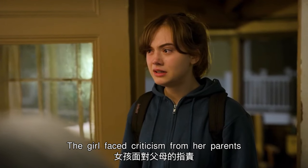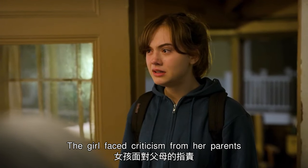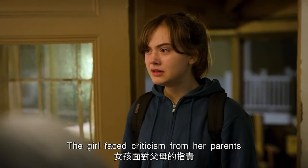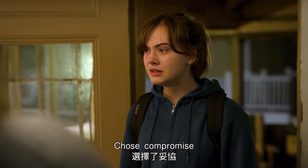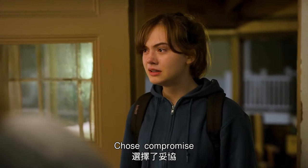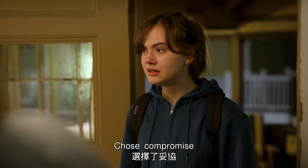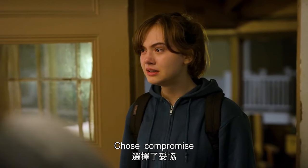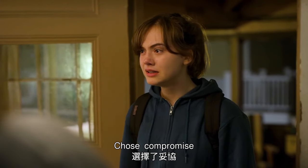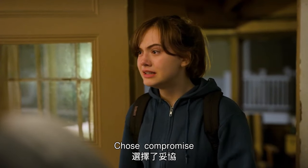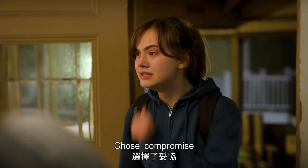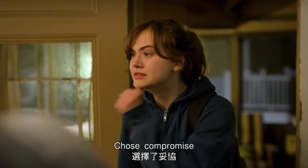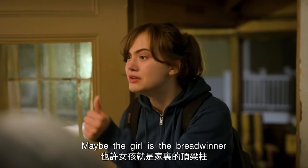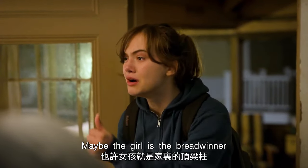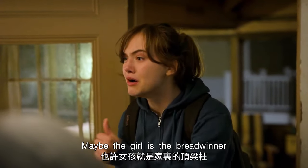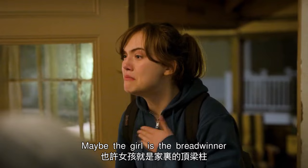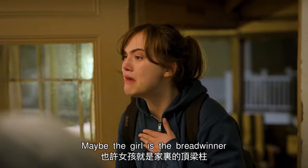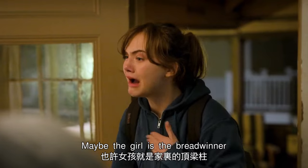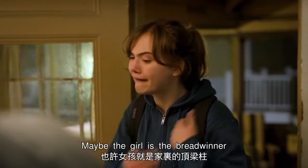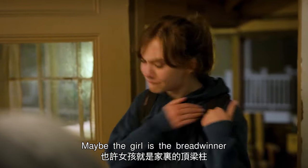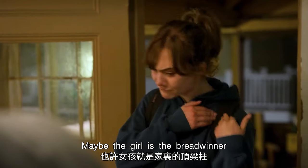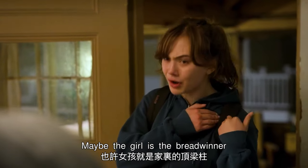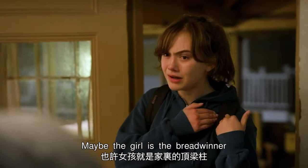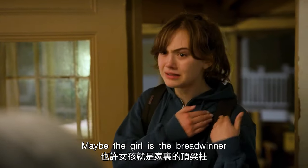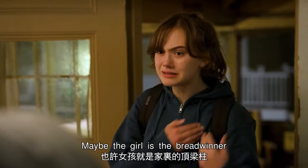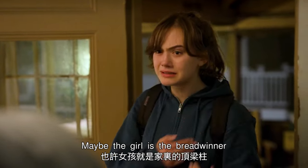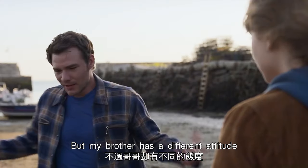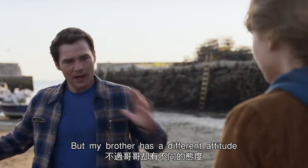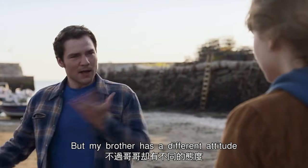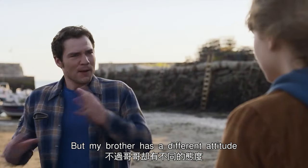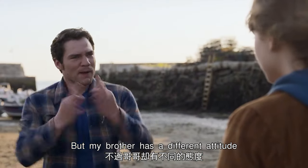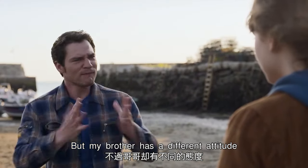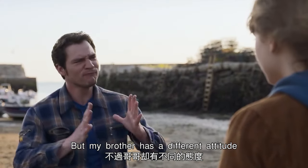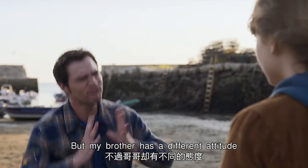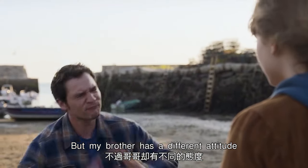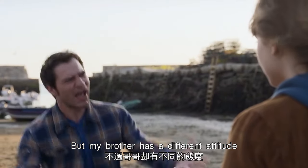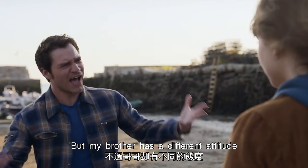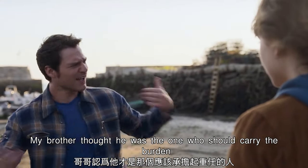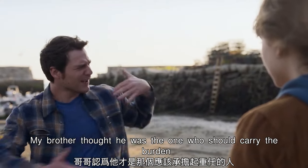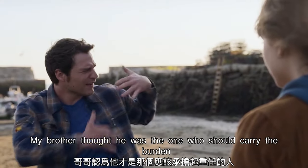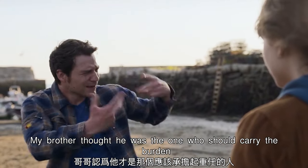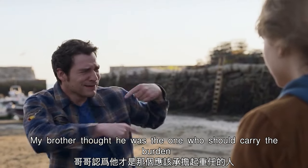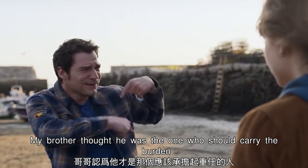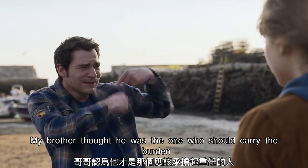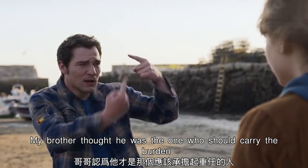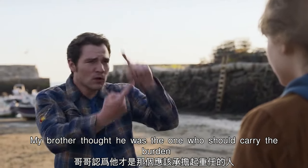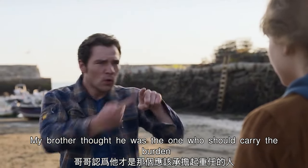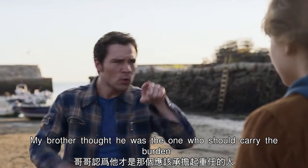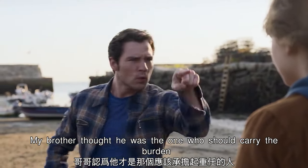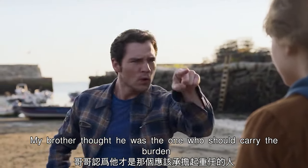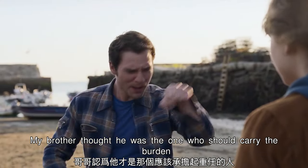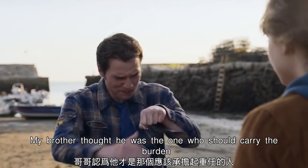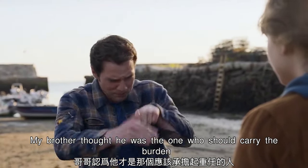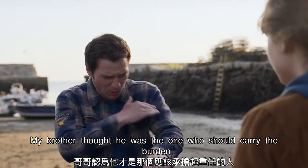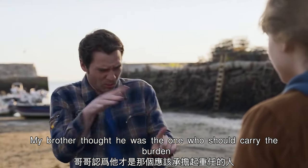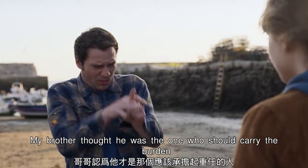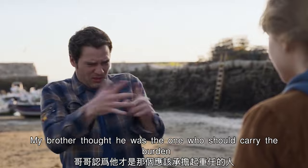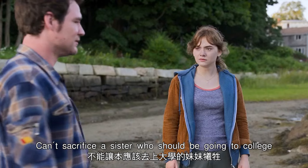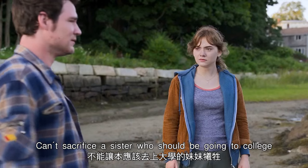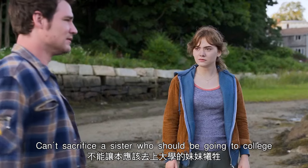责选择了妥协也许女孩就是家里的顶梁柱不过哥哥却有不同的态度哥哥认为他才是那个应该承担起重任的人不能让